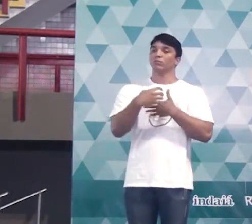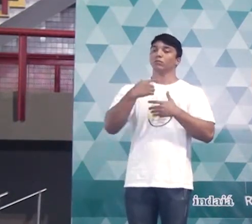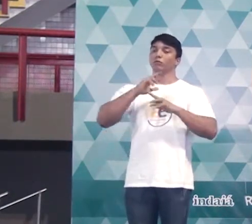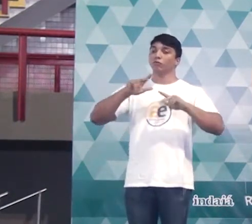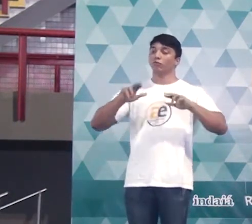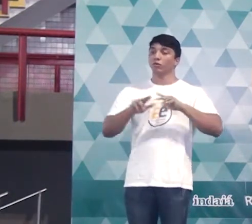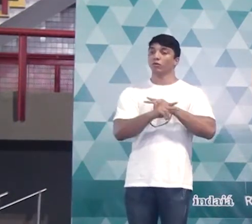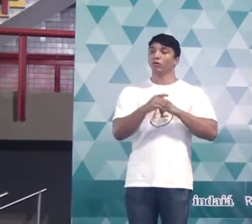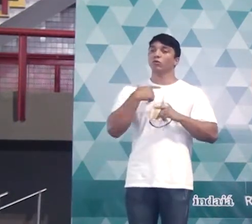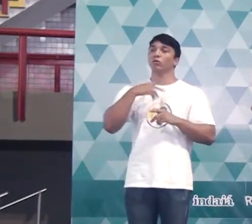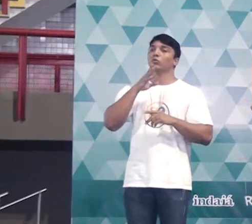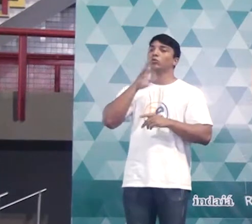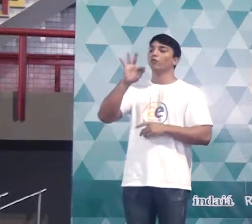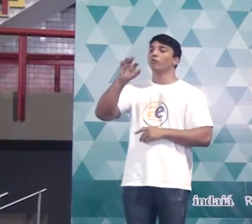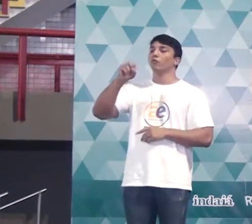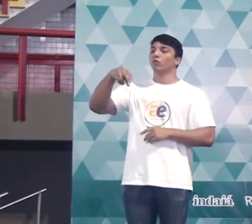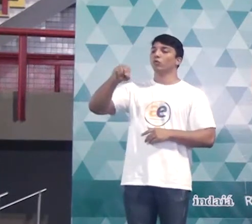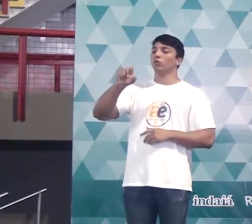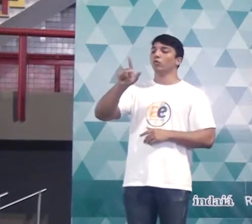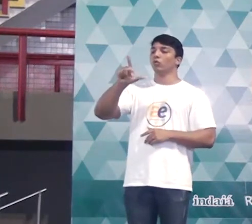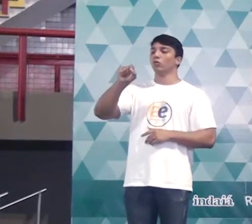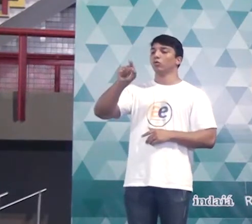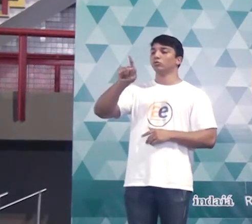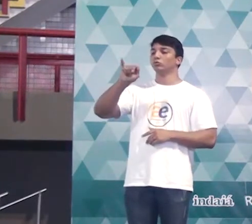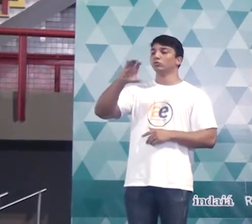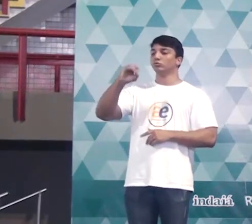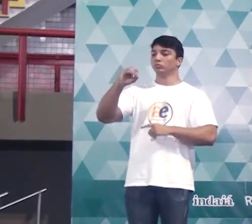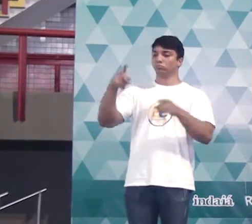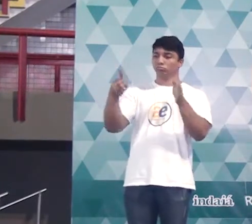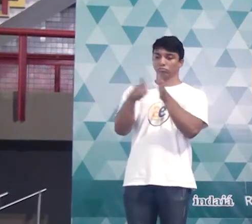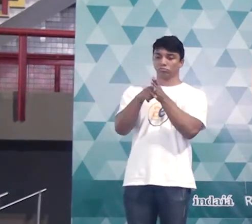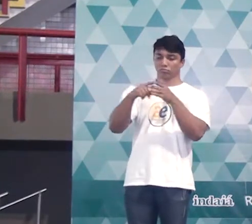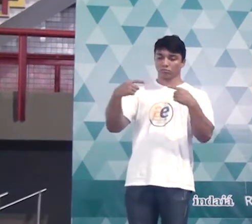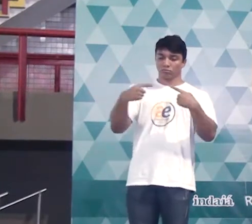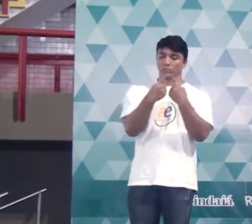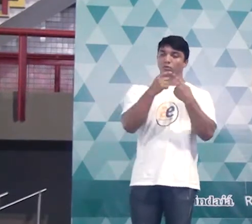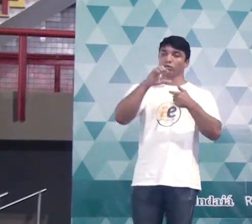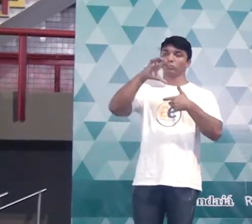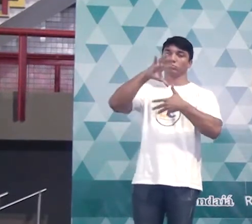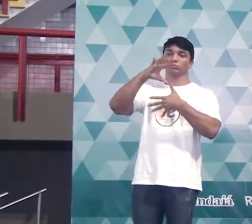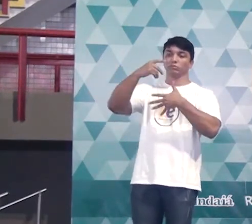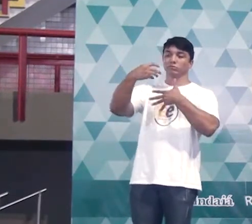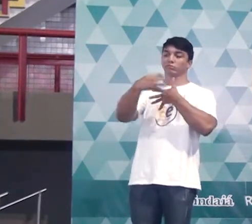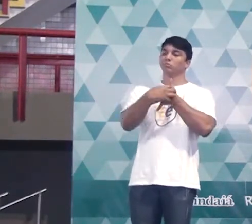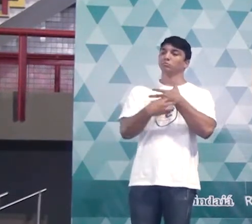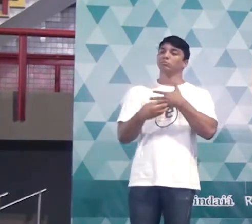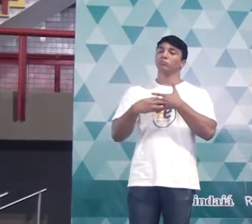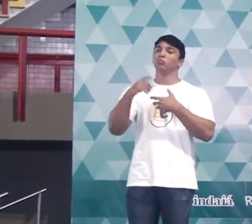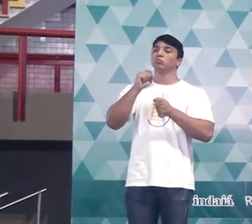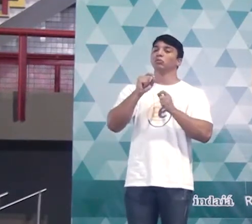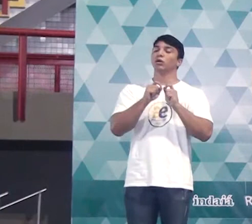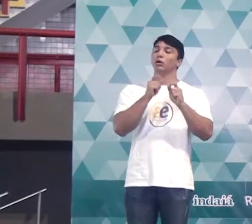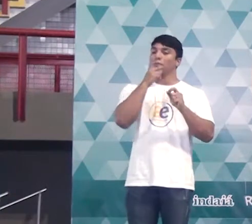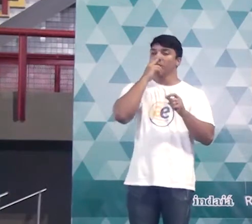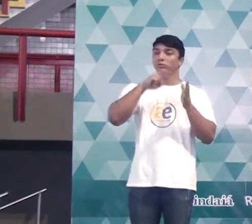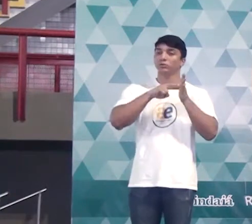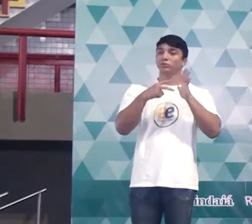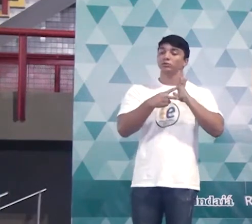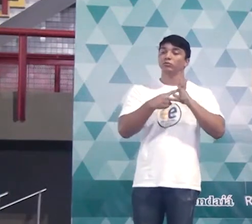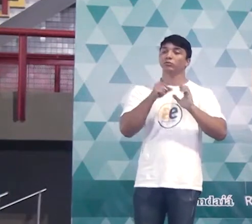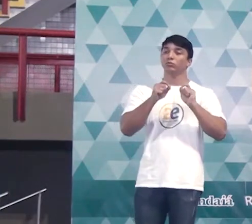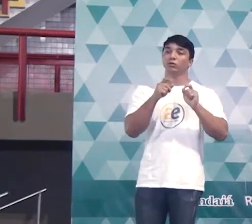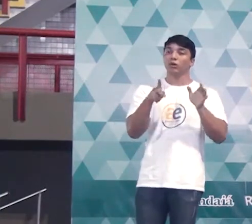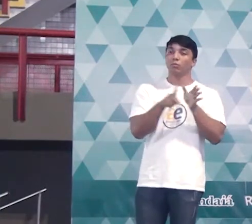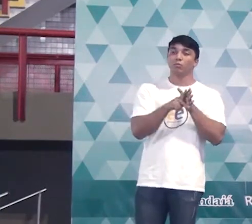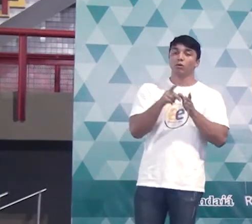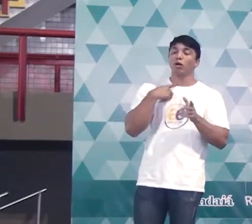O que é o nível fonológico na variação de linguagem, geograficamente falando? O que é esse nível fonológico? É o